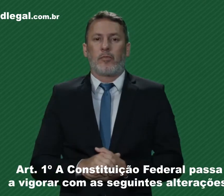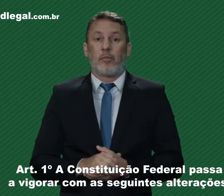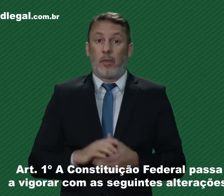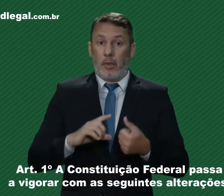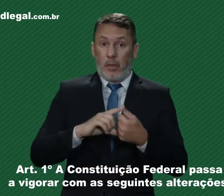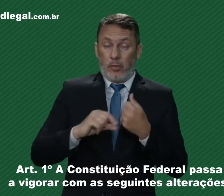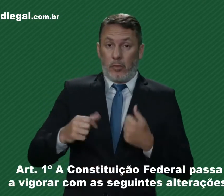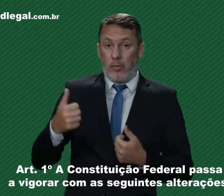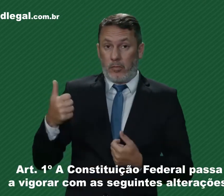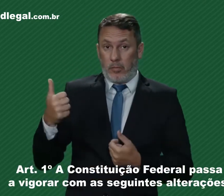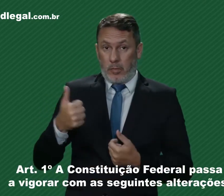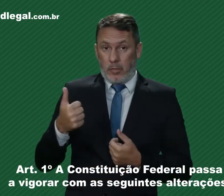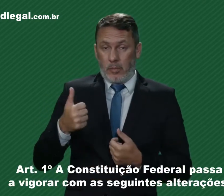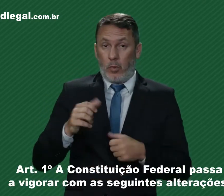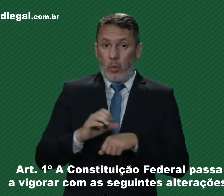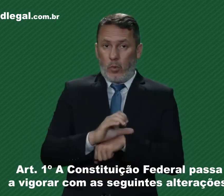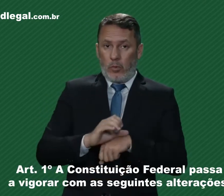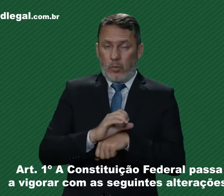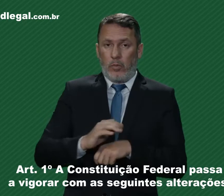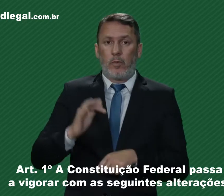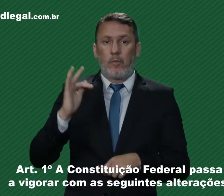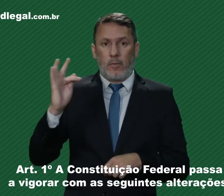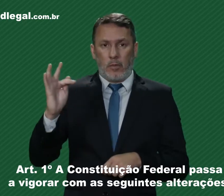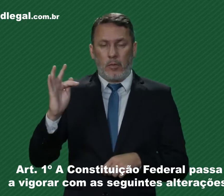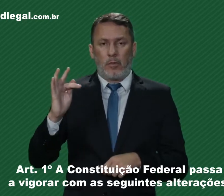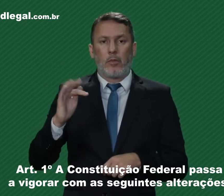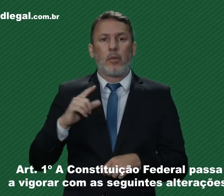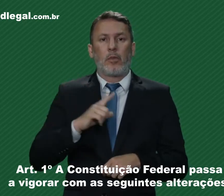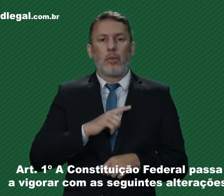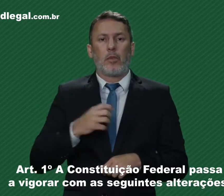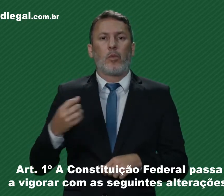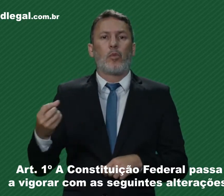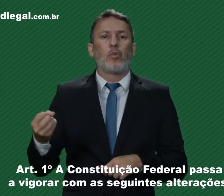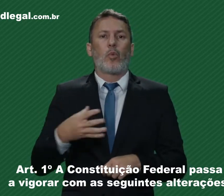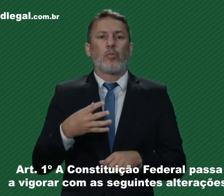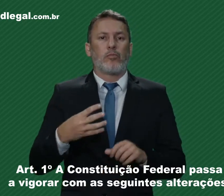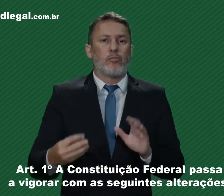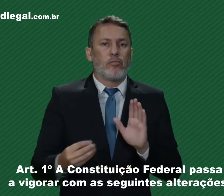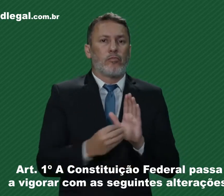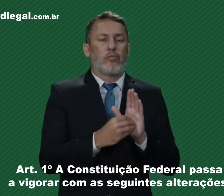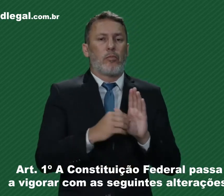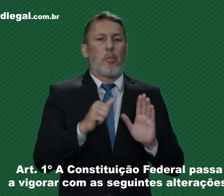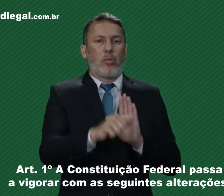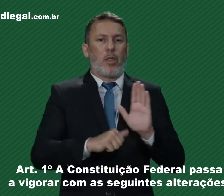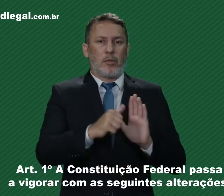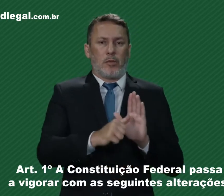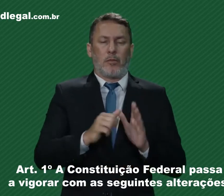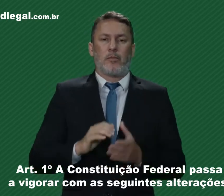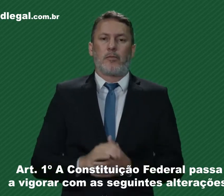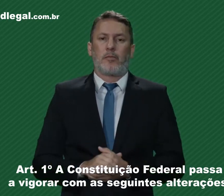1º. A Constituição Federal passa a vigorar com as seguintes alterações.